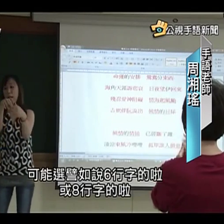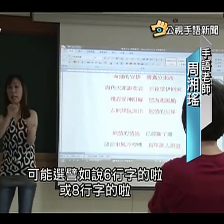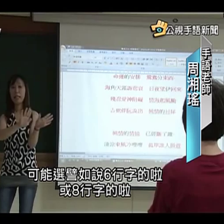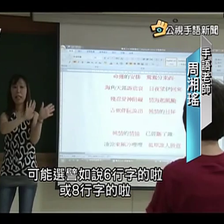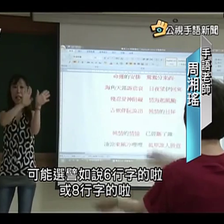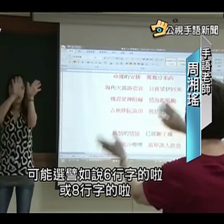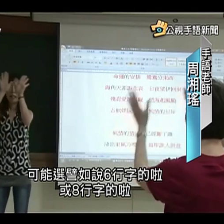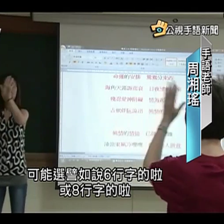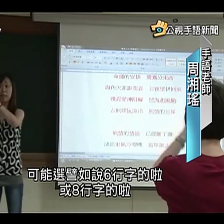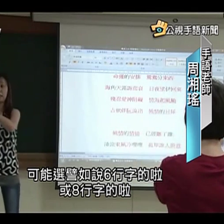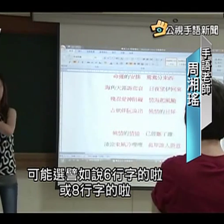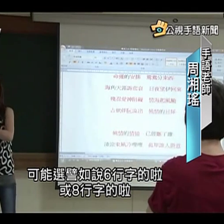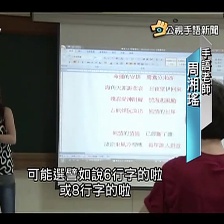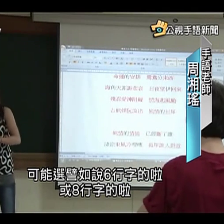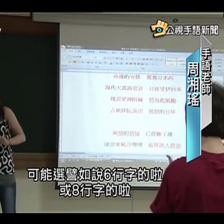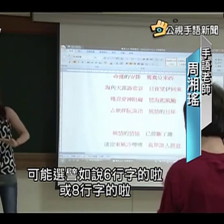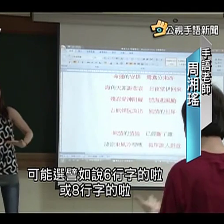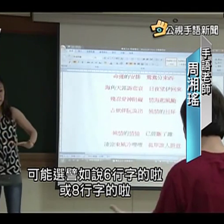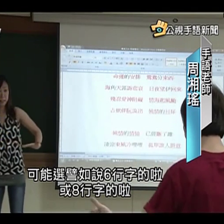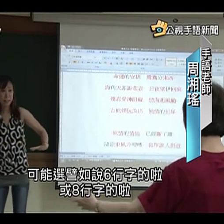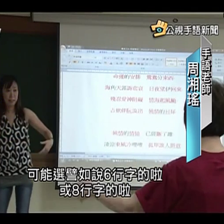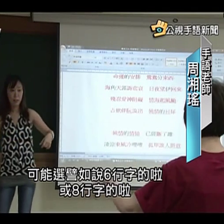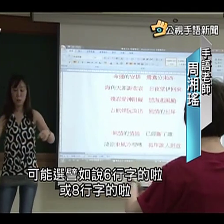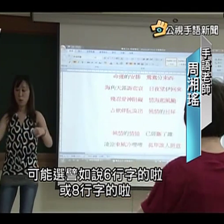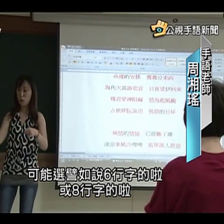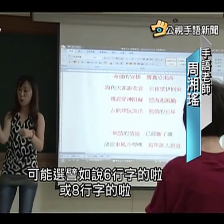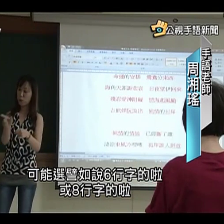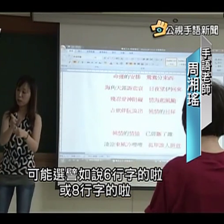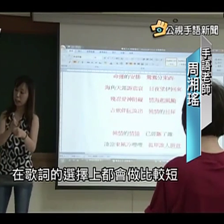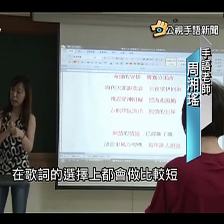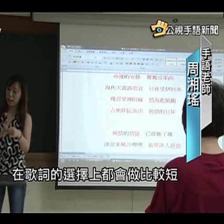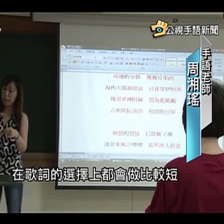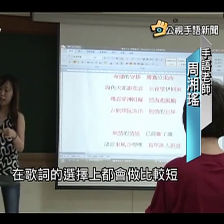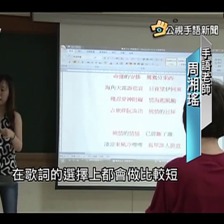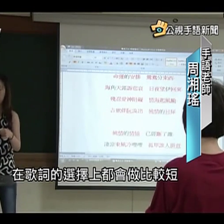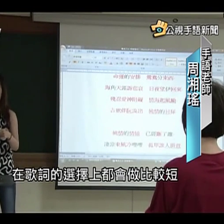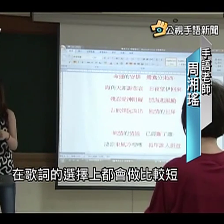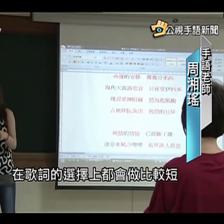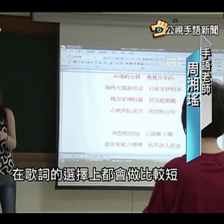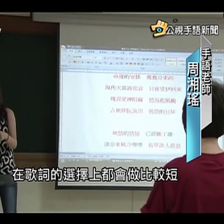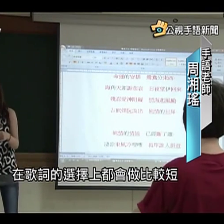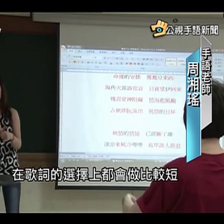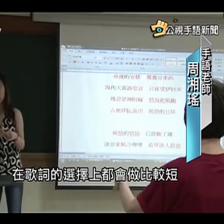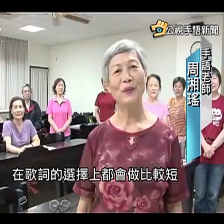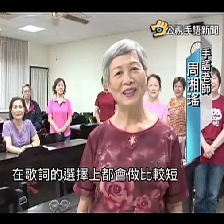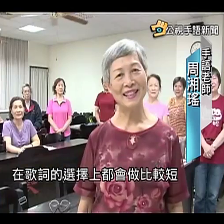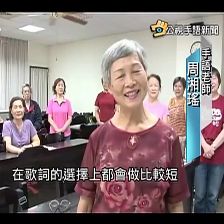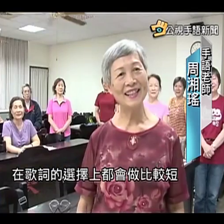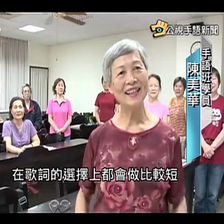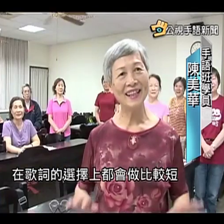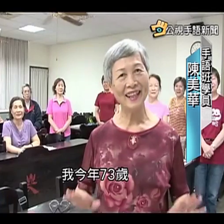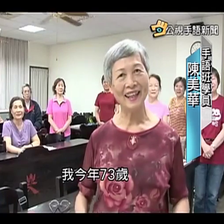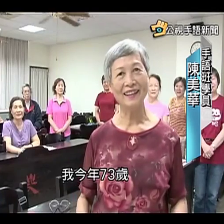如说6行字的啦或8行字的啦，在歌词的选择上都会做比较短。 我今年